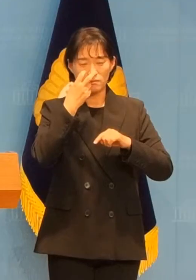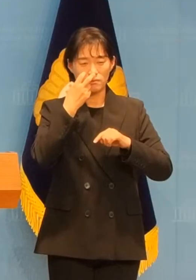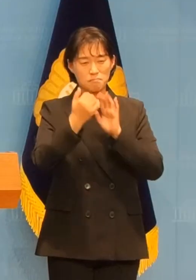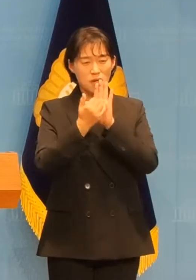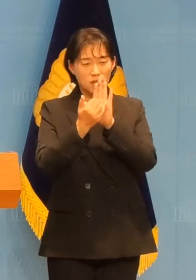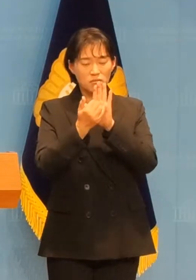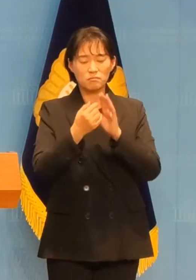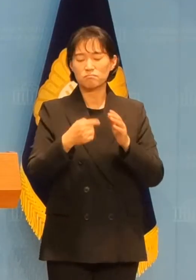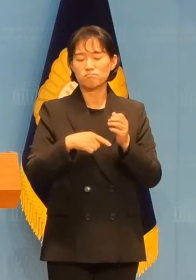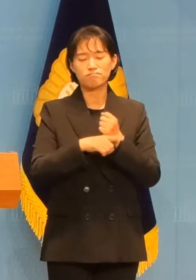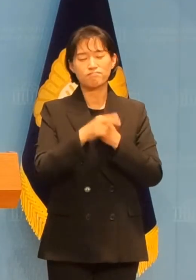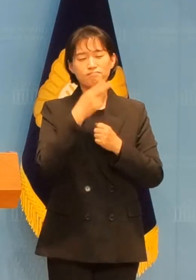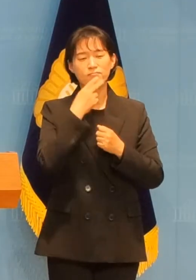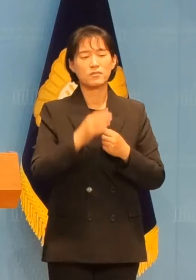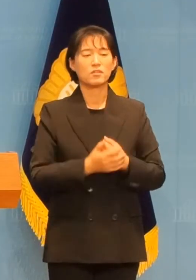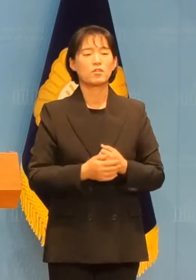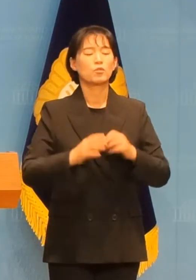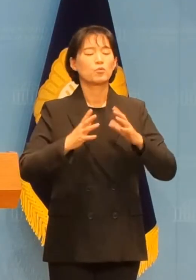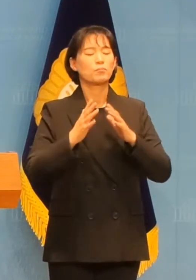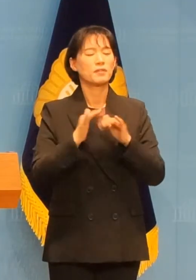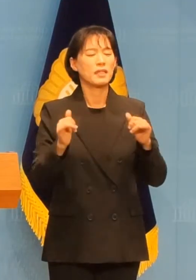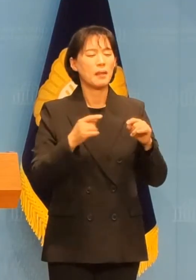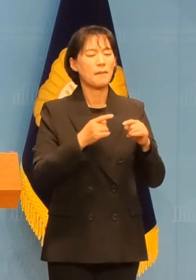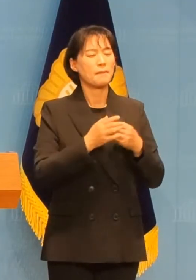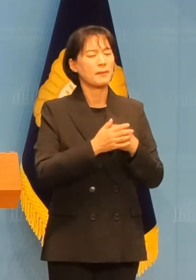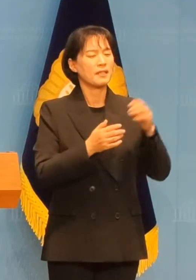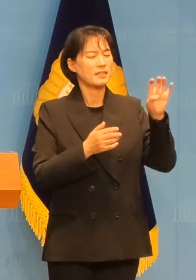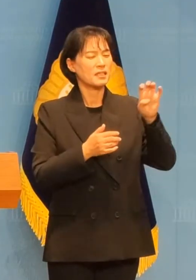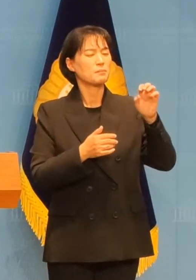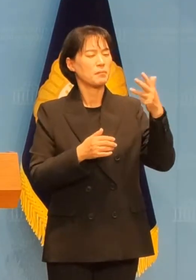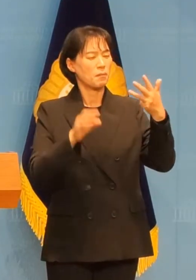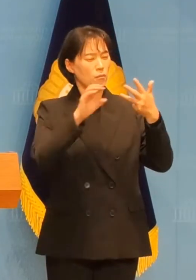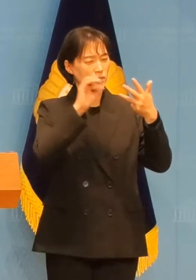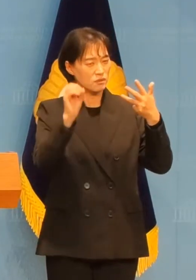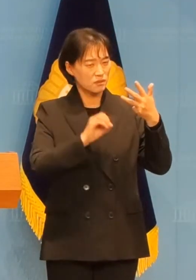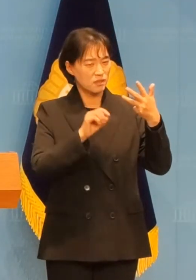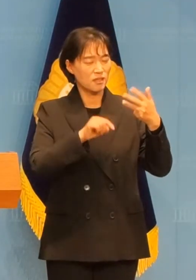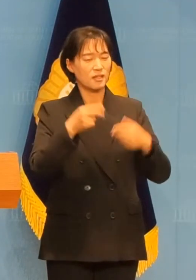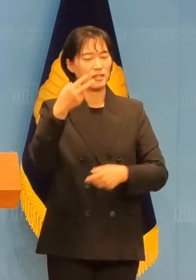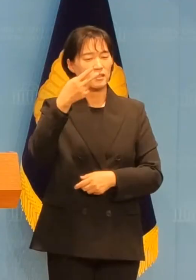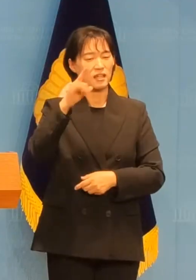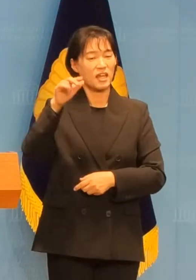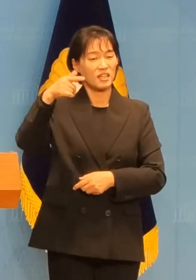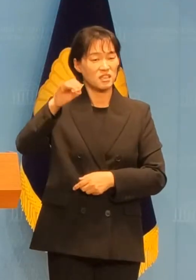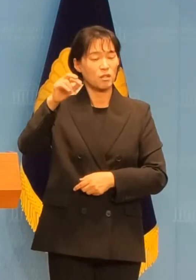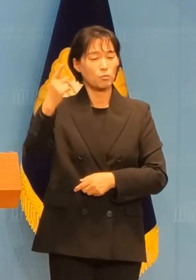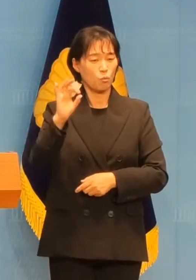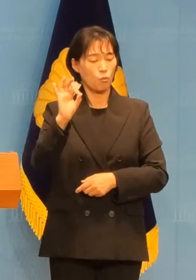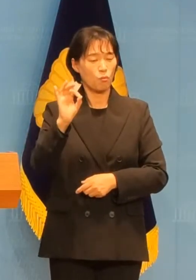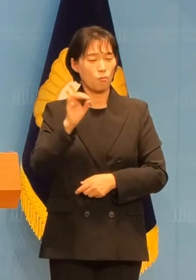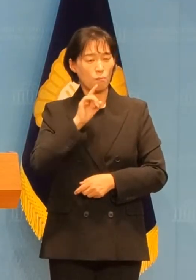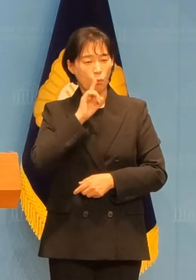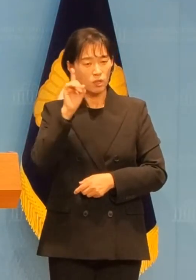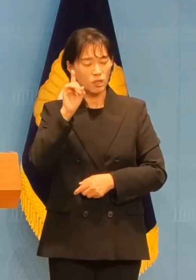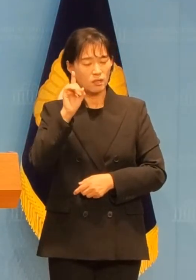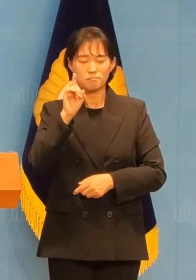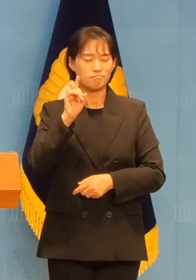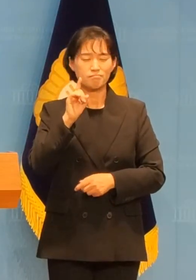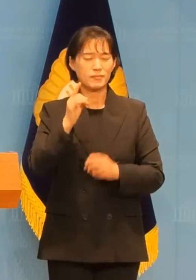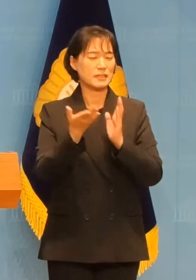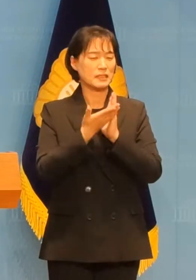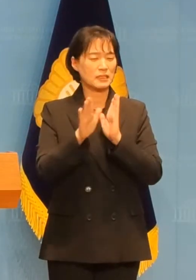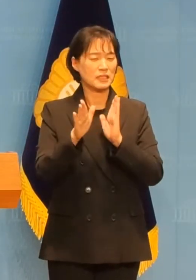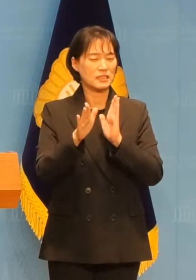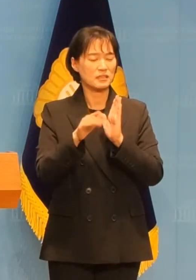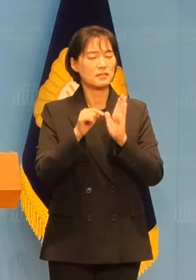없습니다. 국민의 절반에 가까운 48%가 대장동 항소 포기가 부적절했다고 평가한